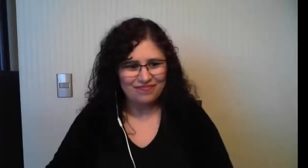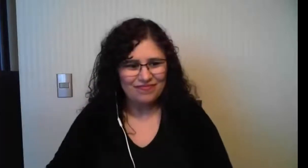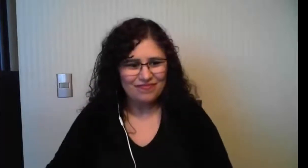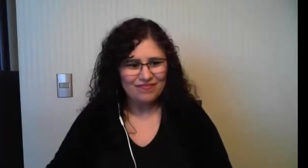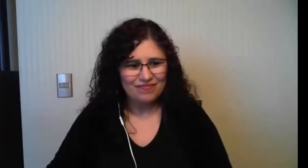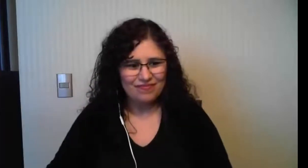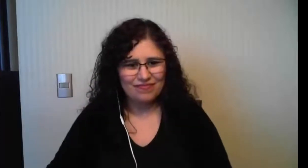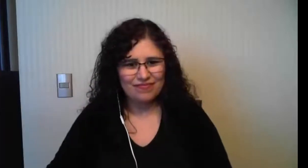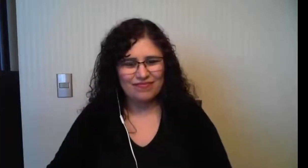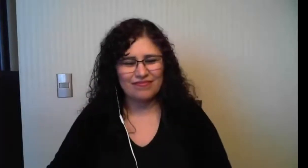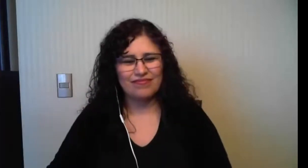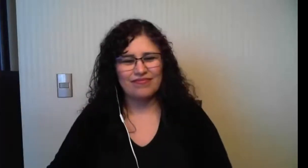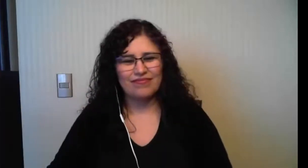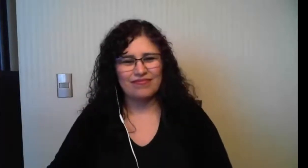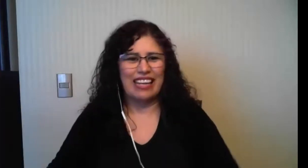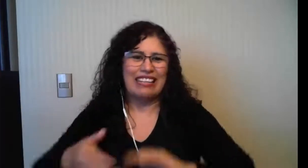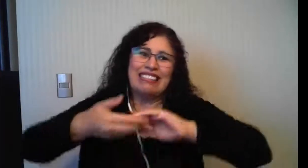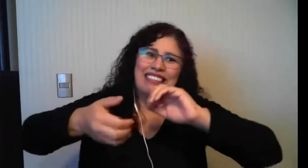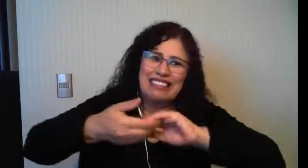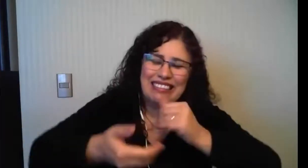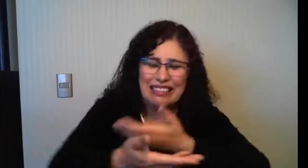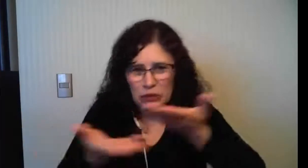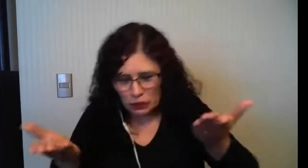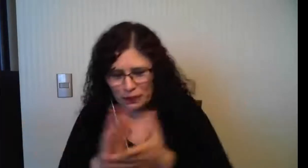Comenzar transmisión. Le ofrezco mis disculpas.